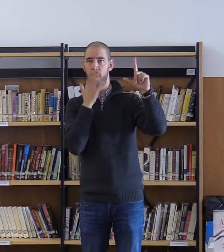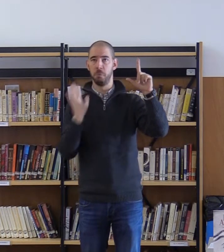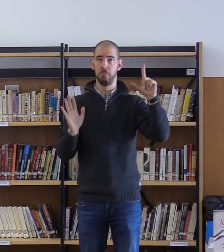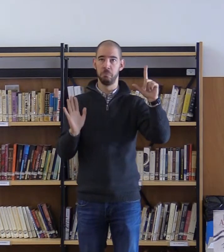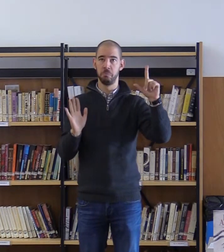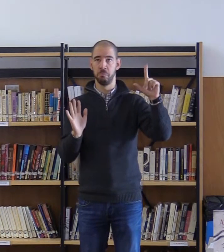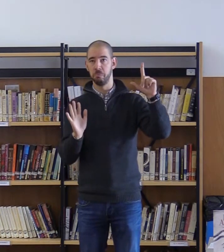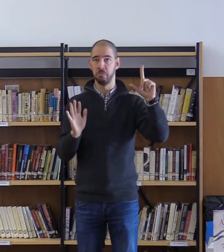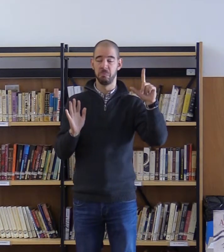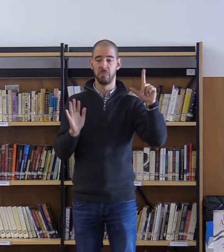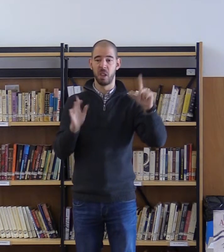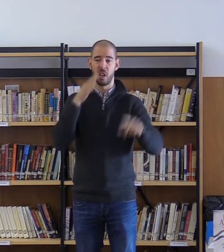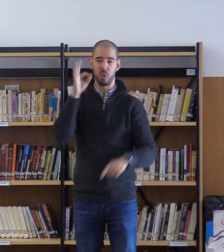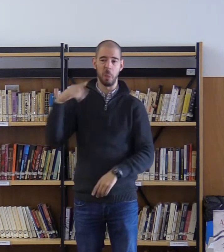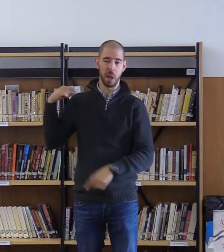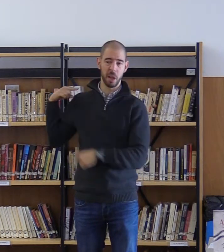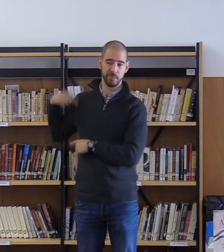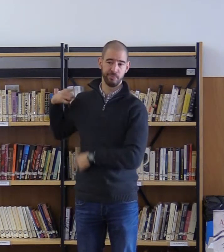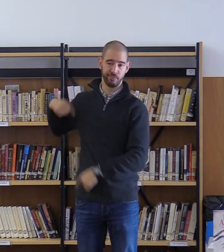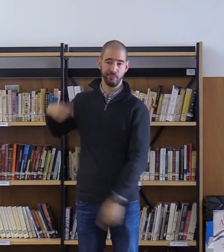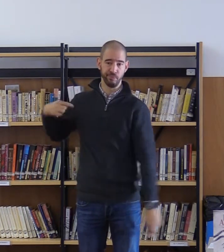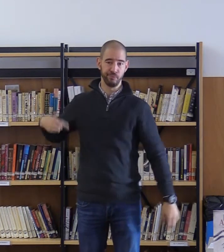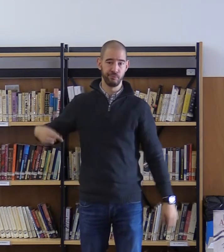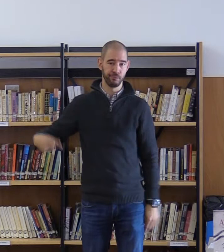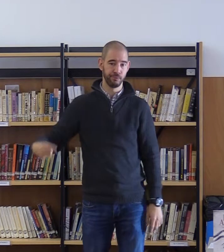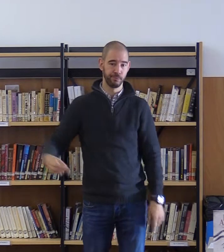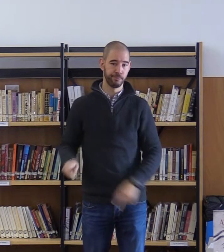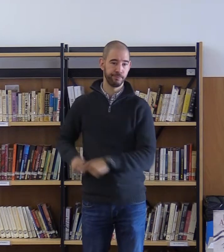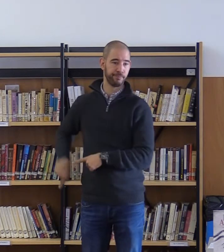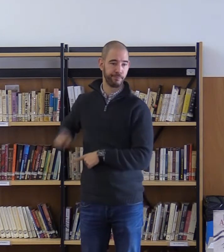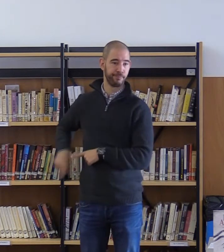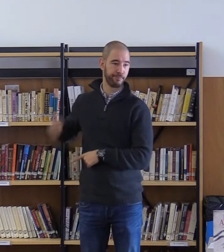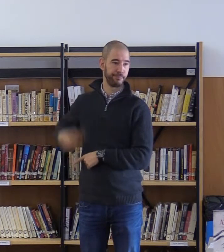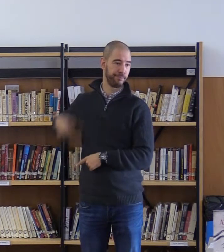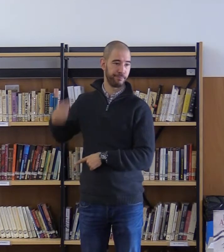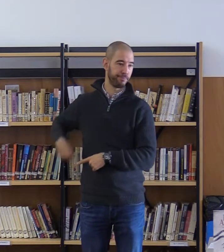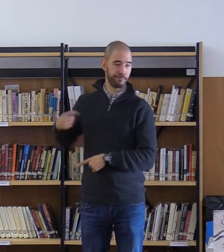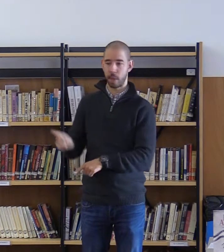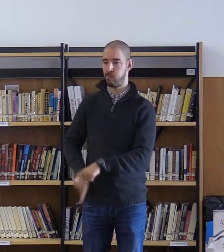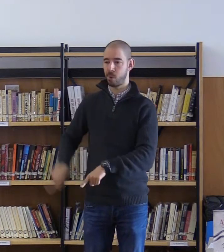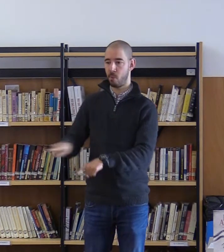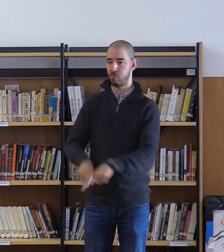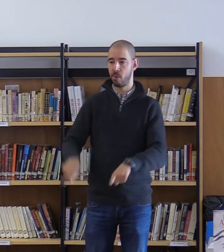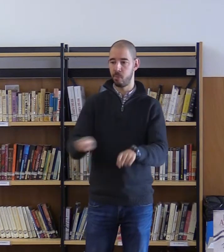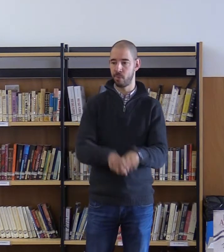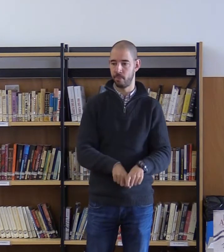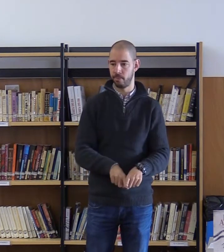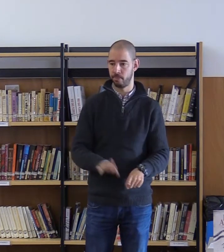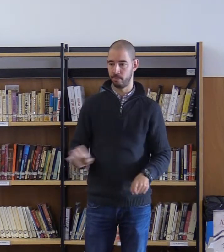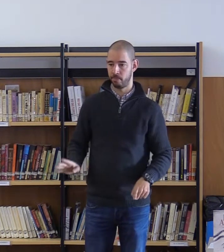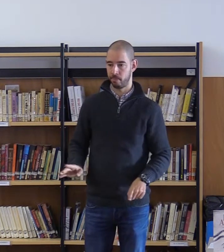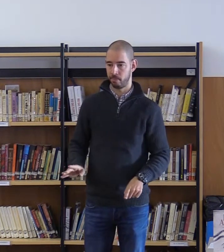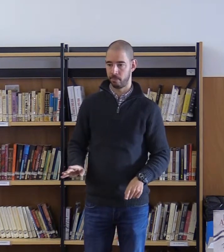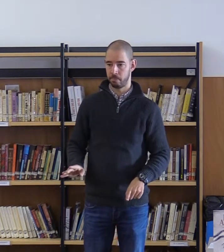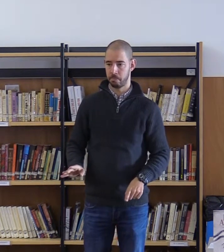Já foi dito aqui que muitas vezes são chamados surdos-mudos às pessoas surdas e sim, isto continua. É,